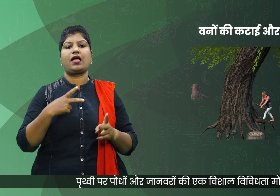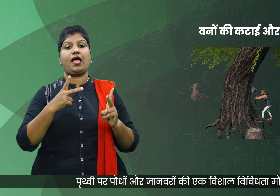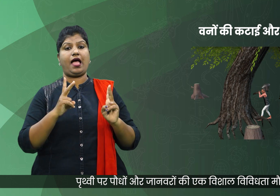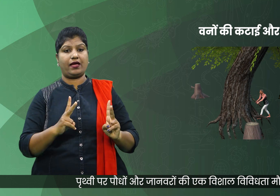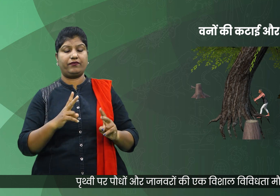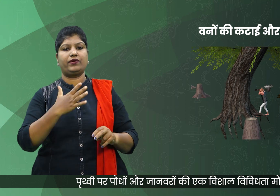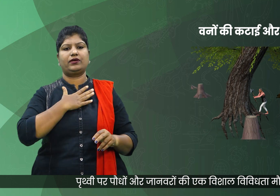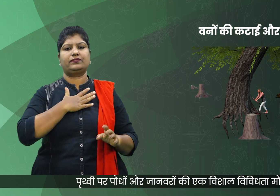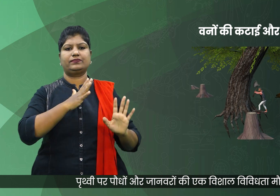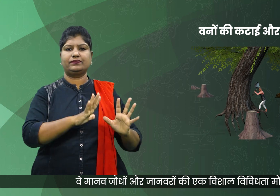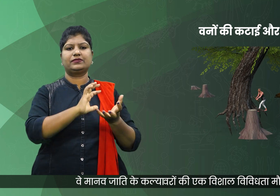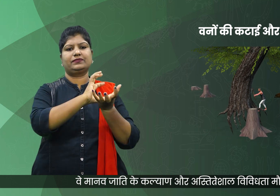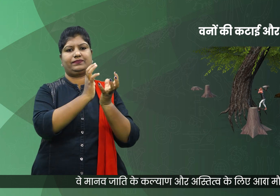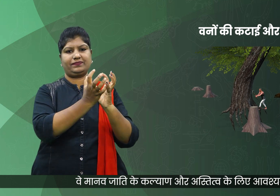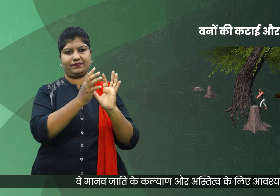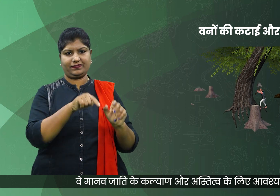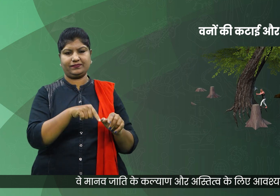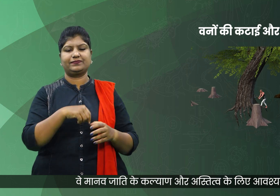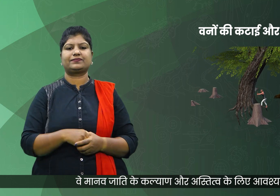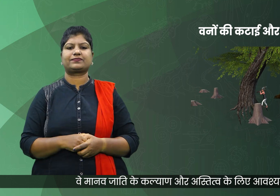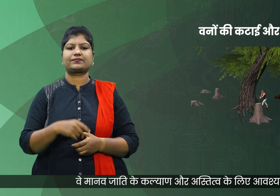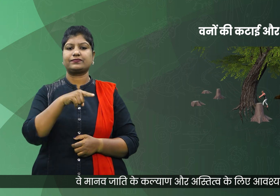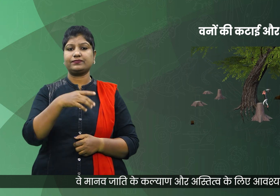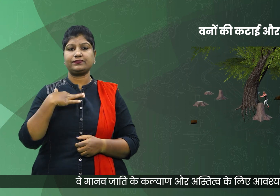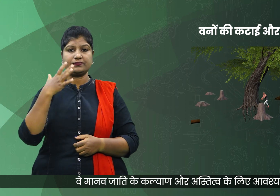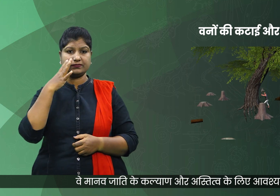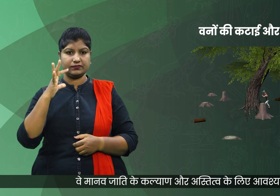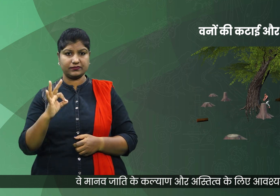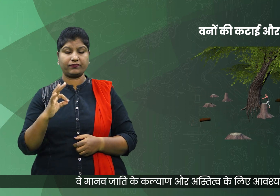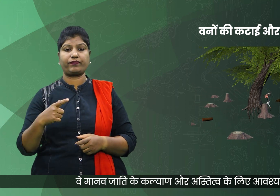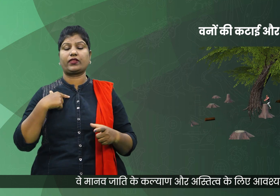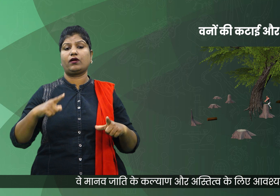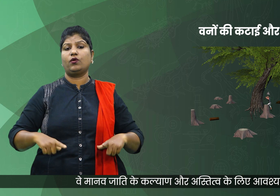वे मानव जाती के कल्यान और अस्तित्व के लिए आवश्यक